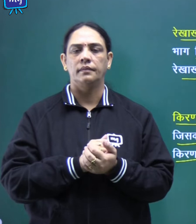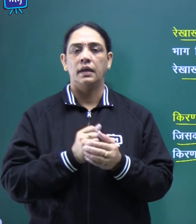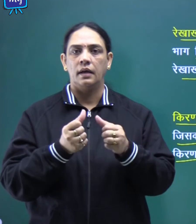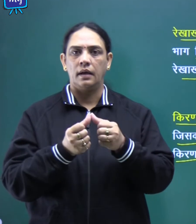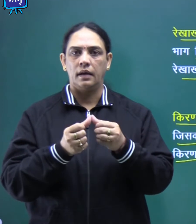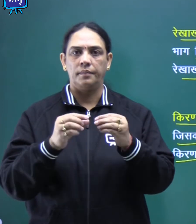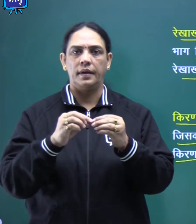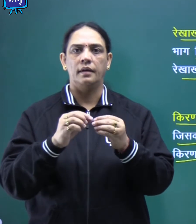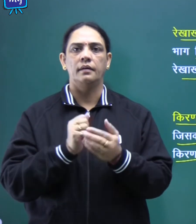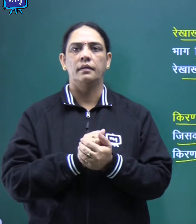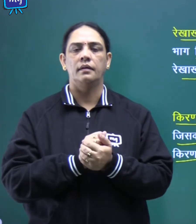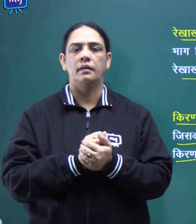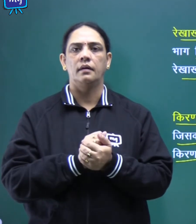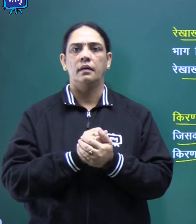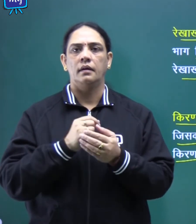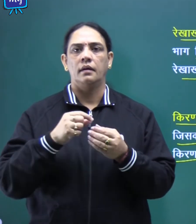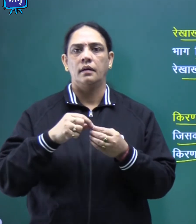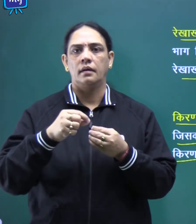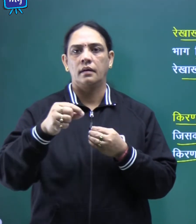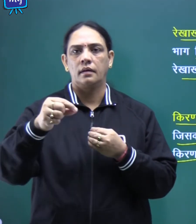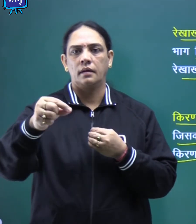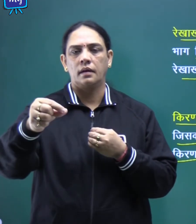AB किरण है।